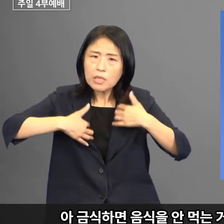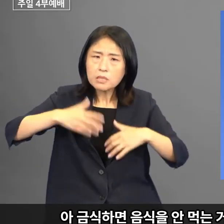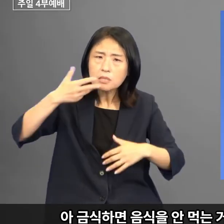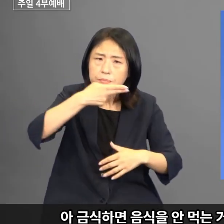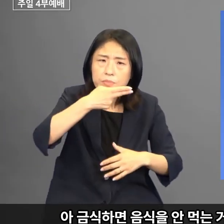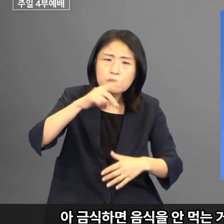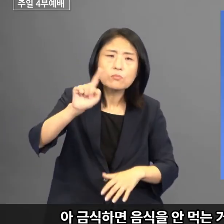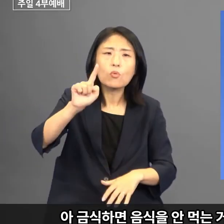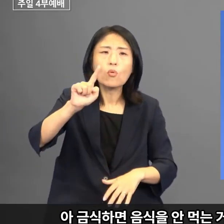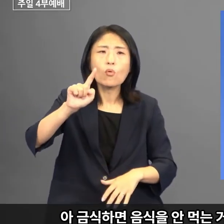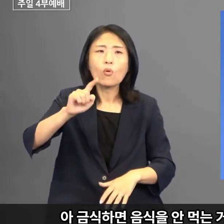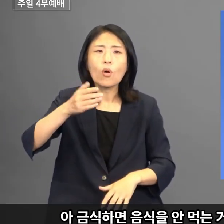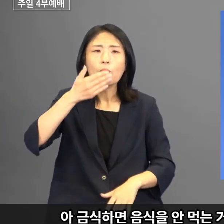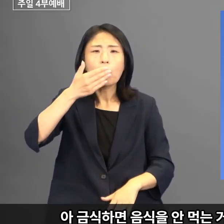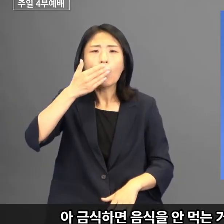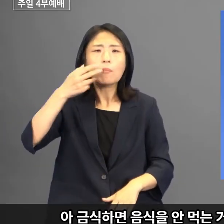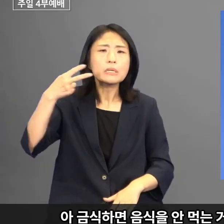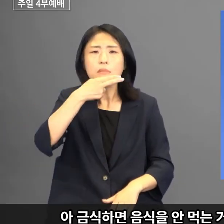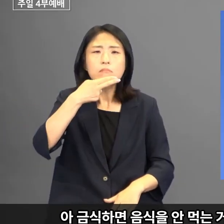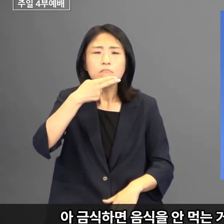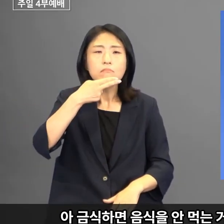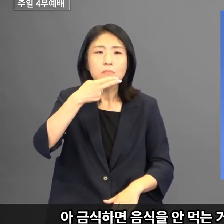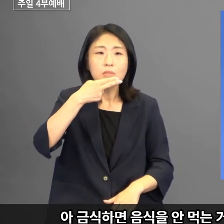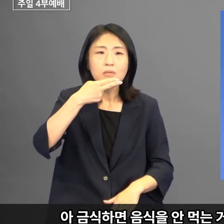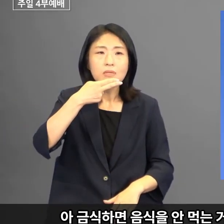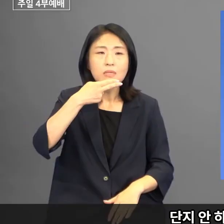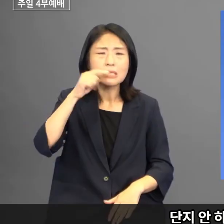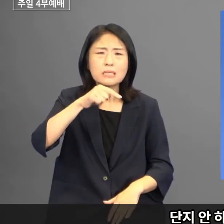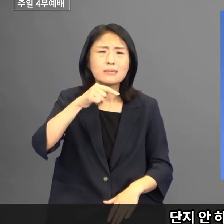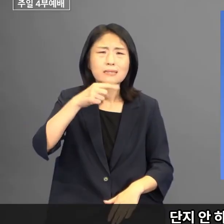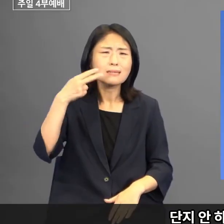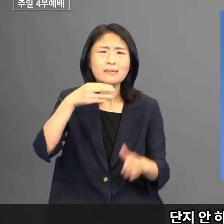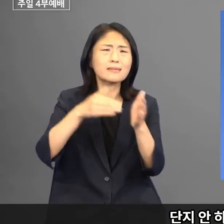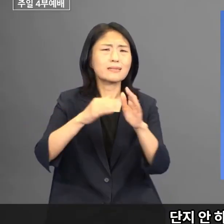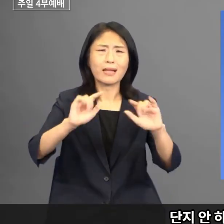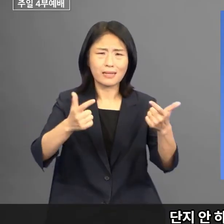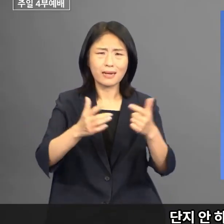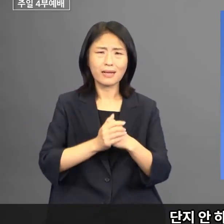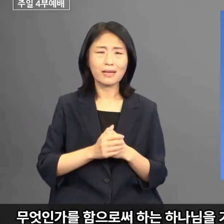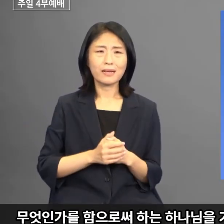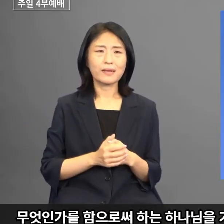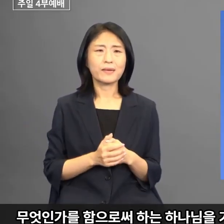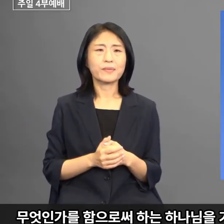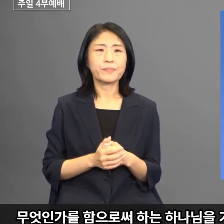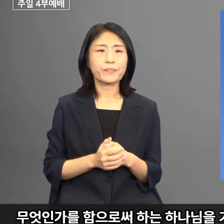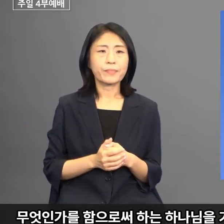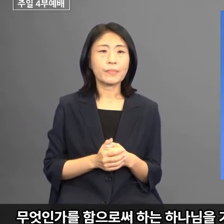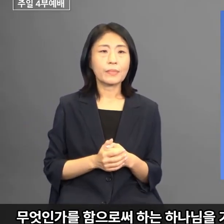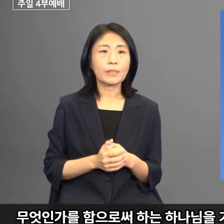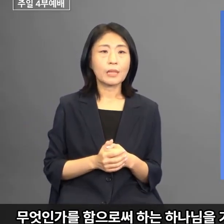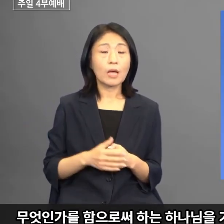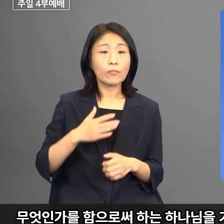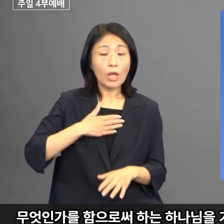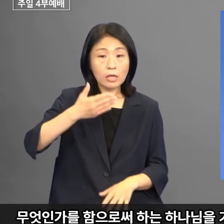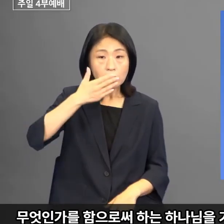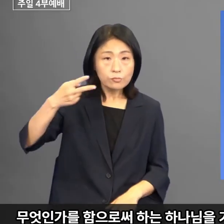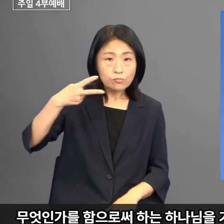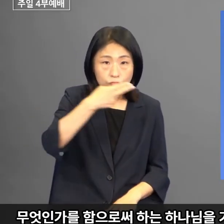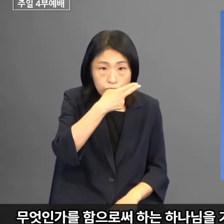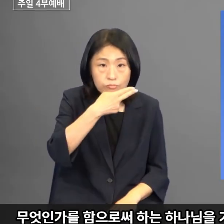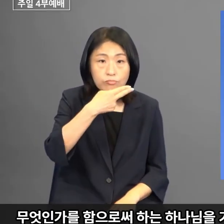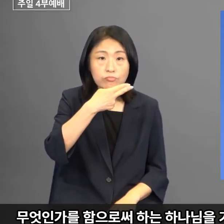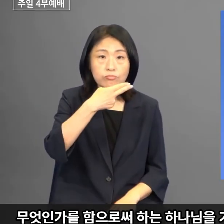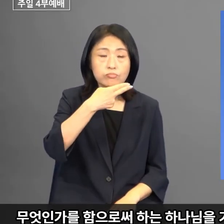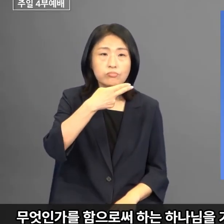금식하면 음식을 안 먹는 거잖아요. 단지 그런 금식이 아니라, 단지 안 하는 게 아니라 무엇인가를 함으로써 하는,